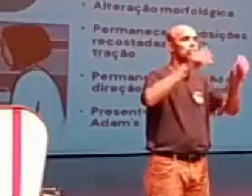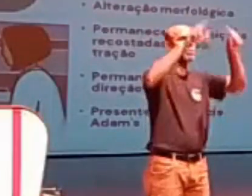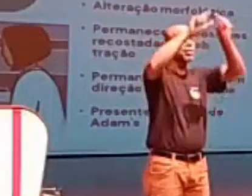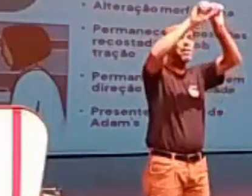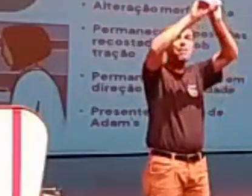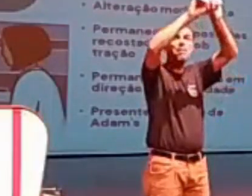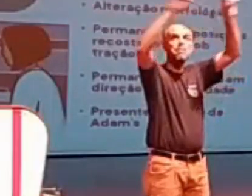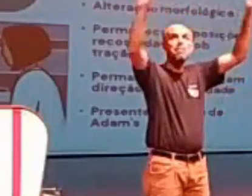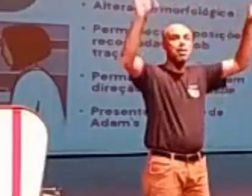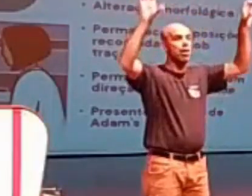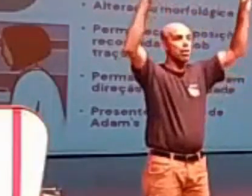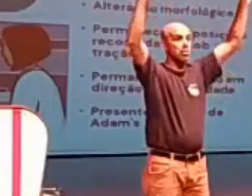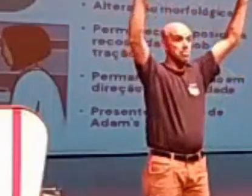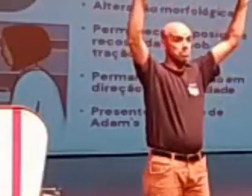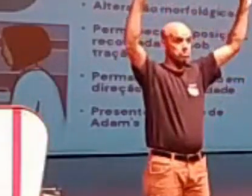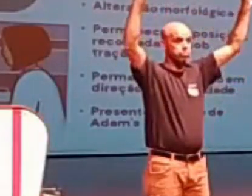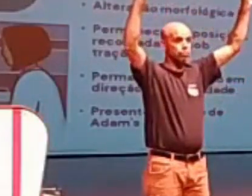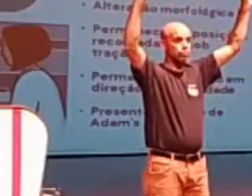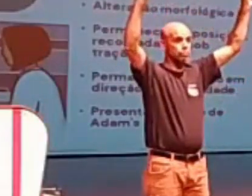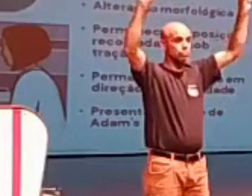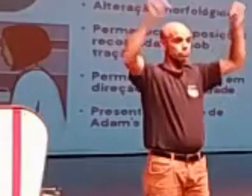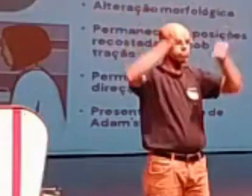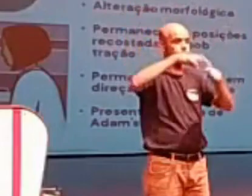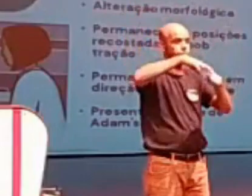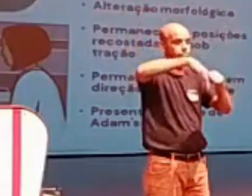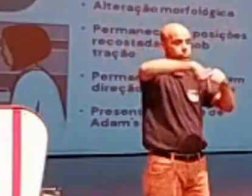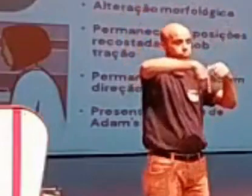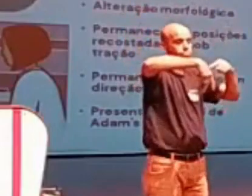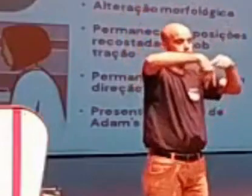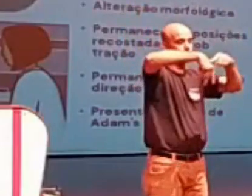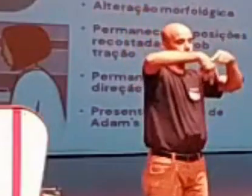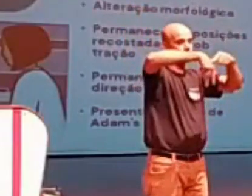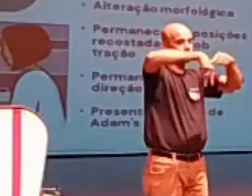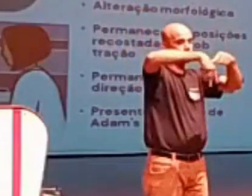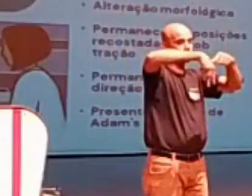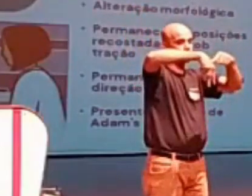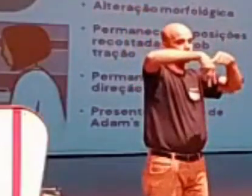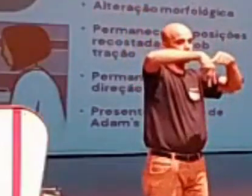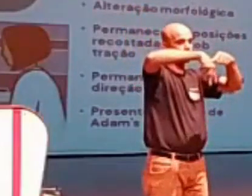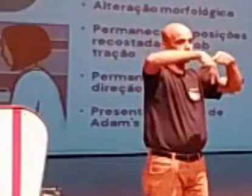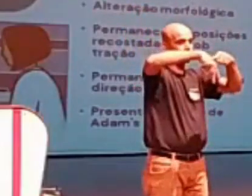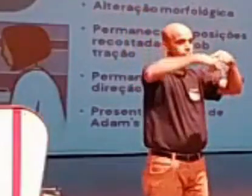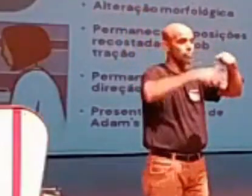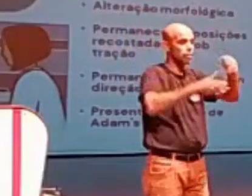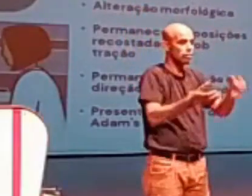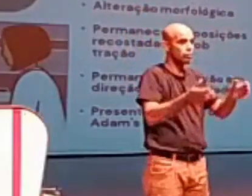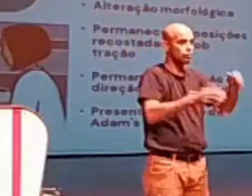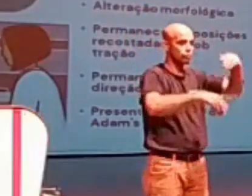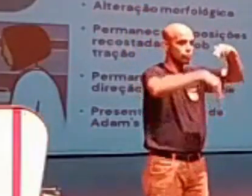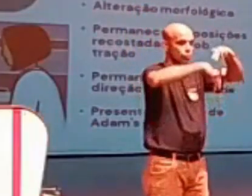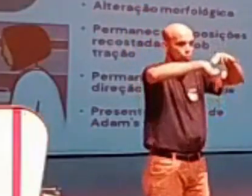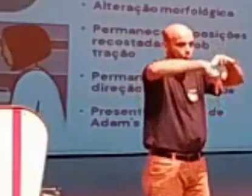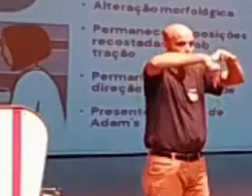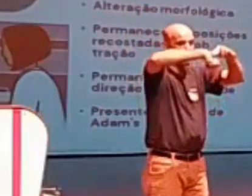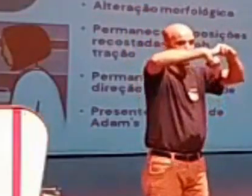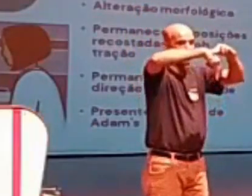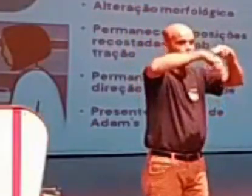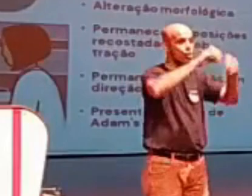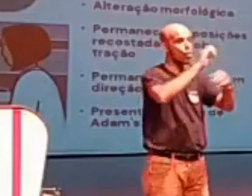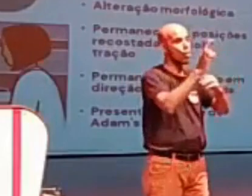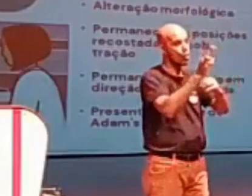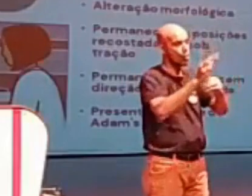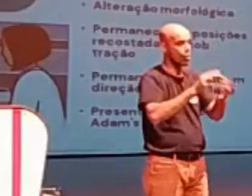nem precisa se pendurar, só fazer uma semi-suspensão, né? Tirando um pouco o peso do corpo, ou eu deito essa